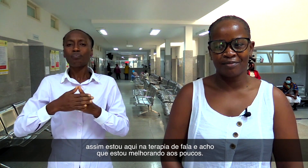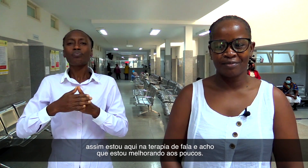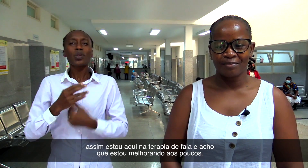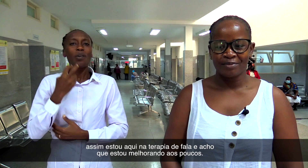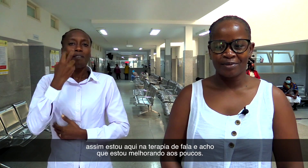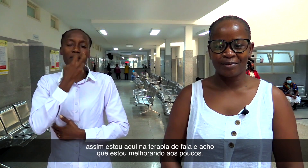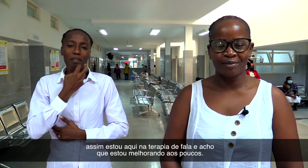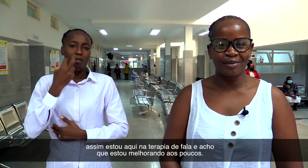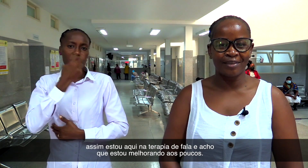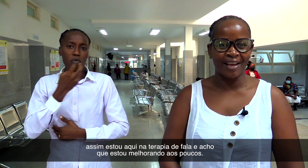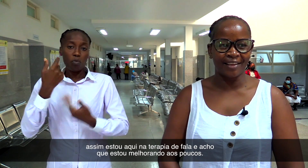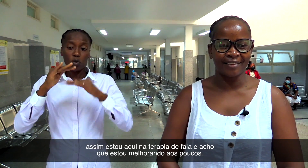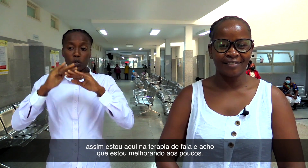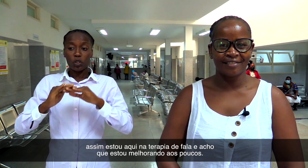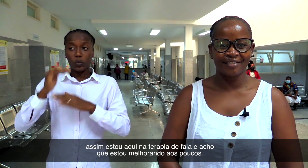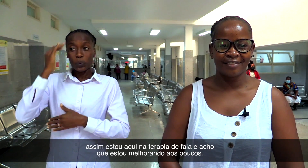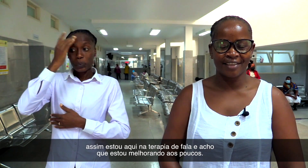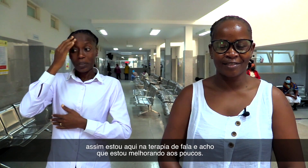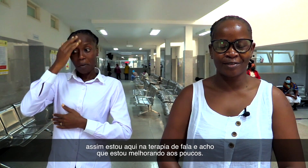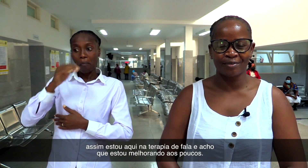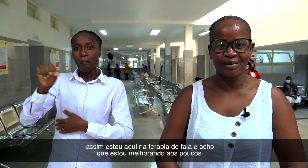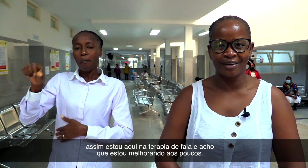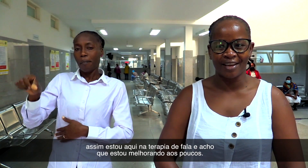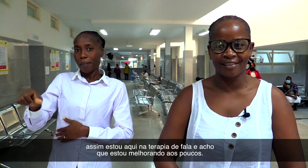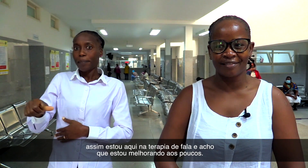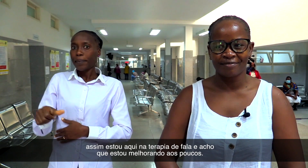que estou a melhorar.